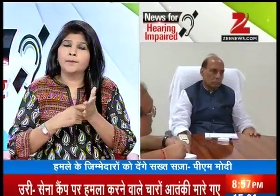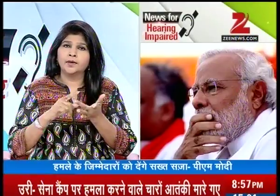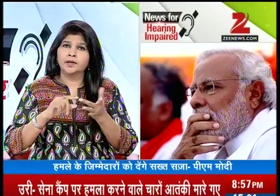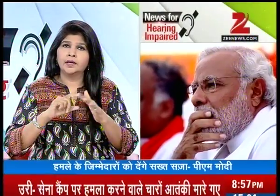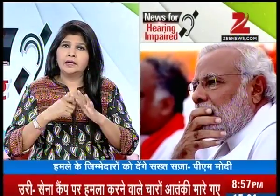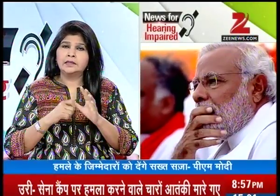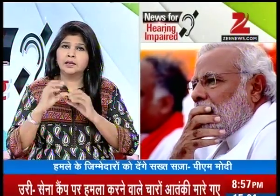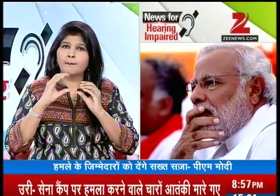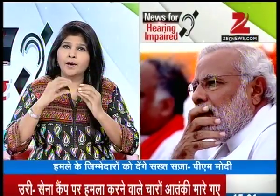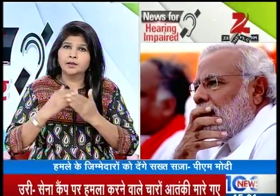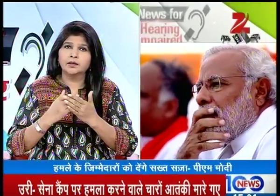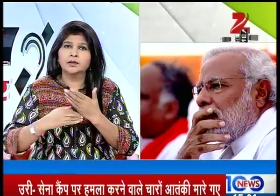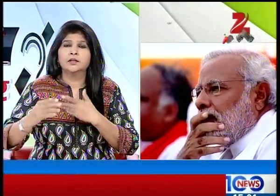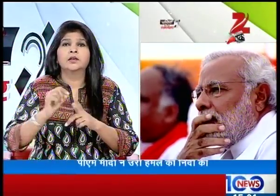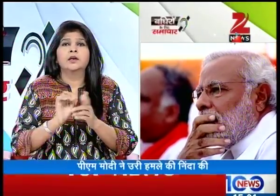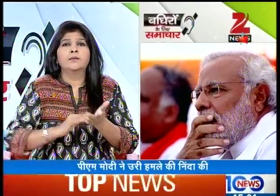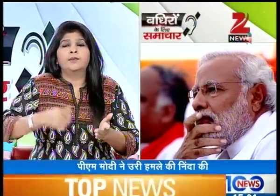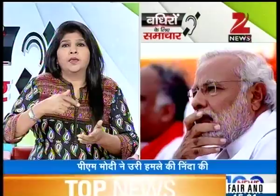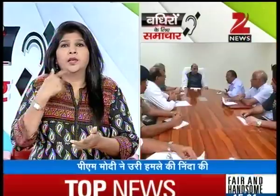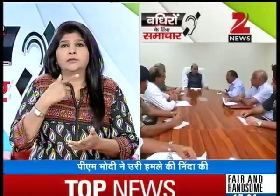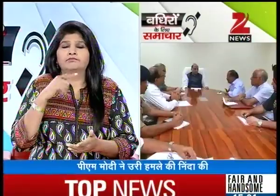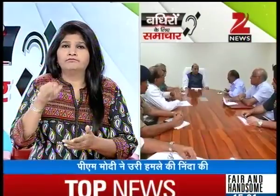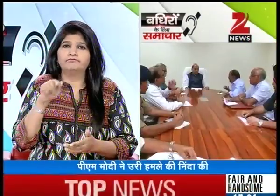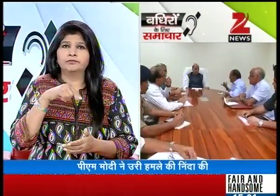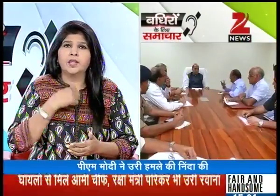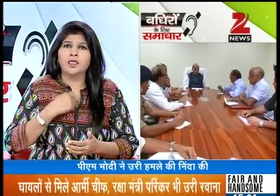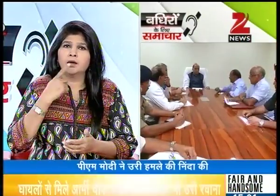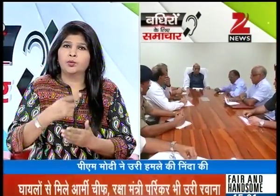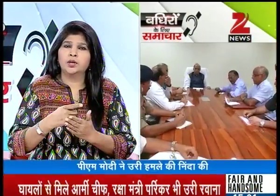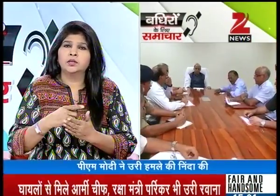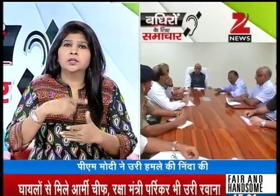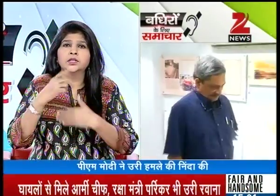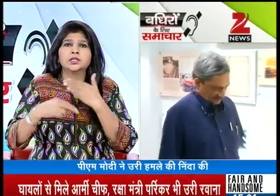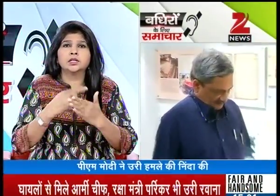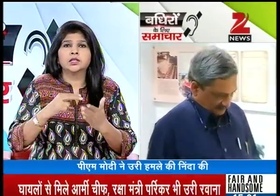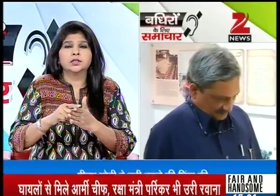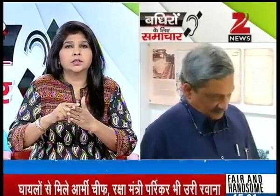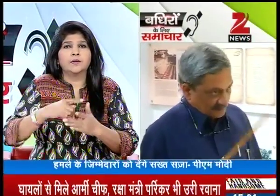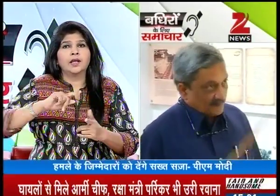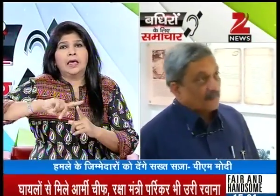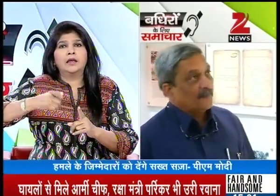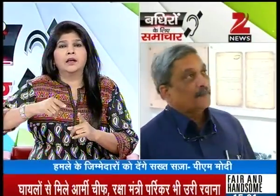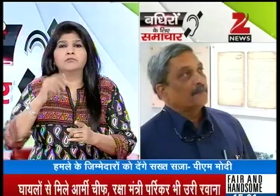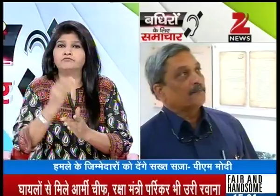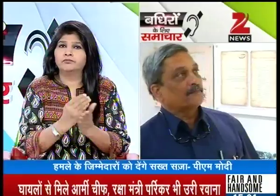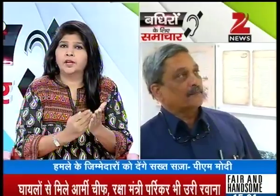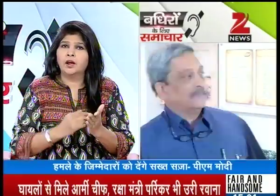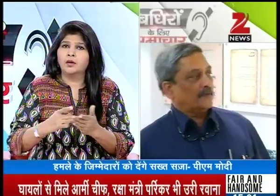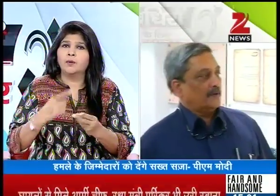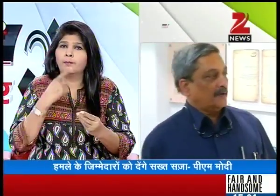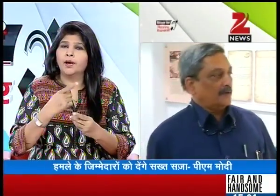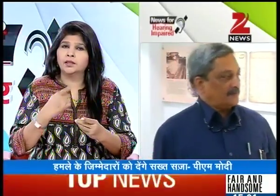से चर्चा की। प्रधानमंत्री ने आतंकी हमले की कड़ी निंदा की। हमले की साजिश रचने वालों के खिलाफ कड़ी कार्रवाई